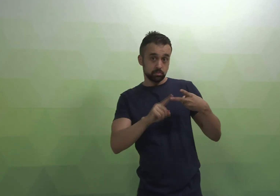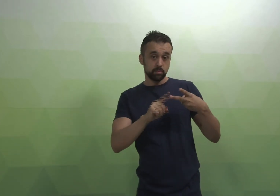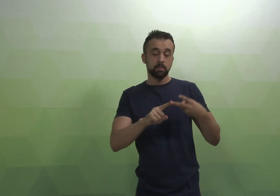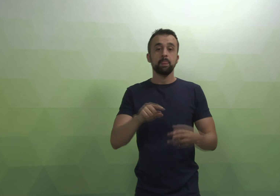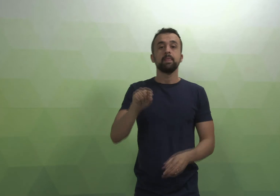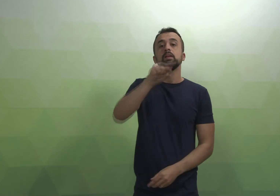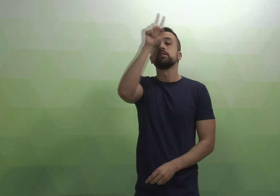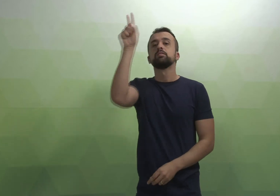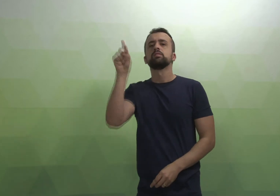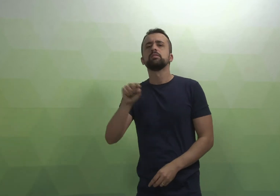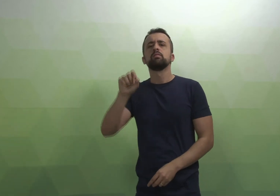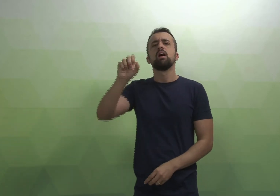Segundo,